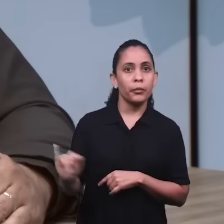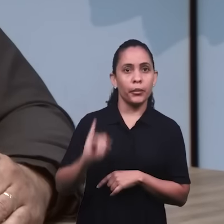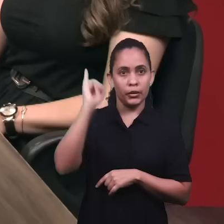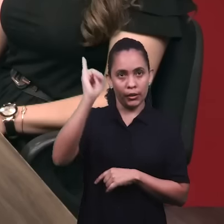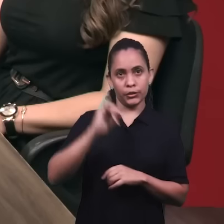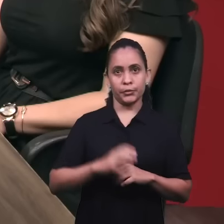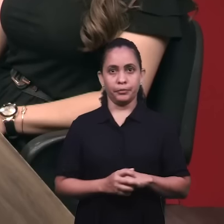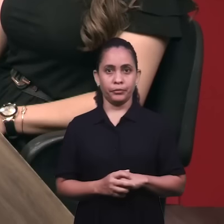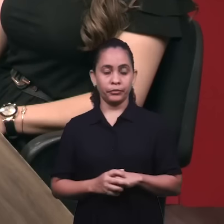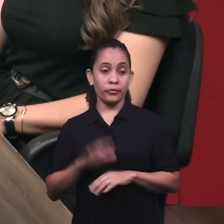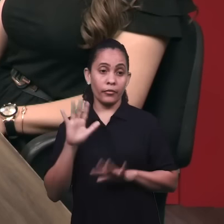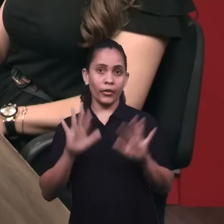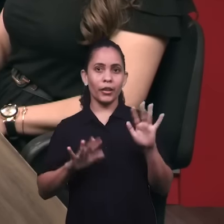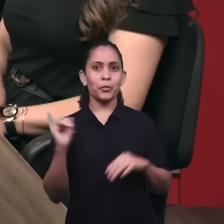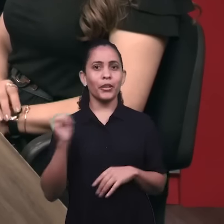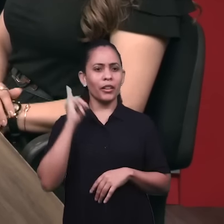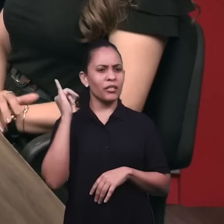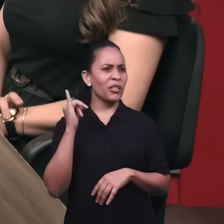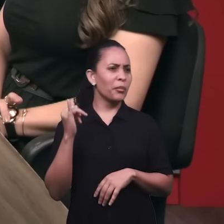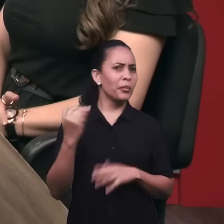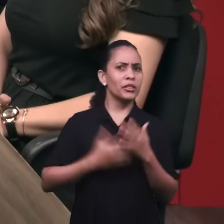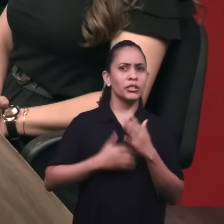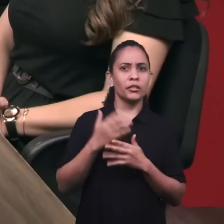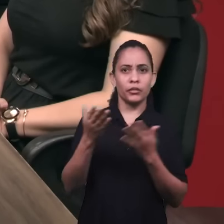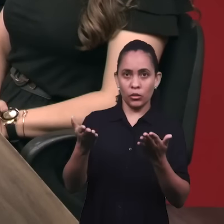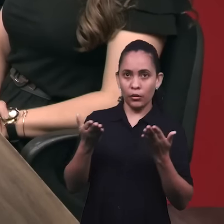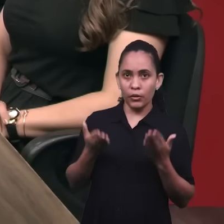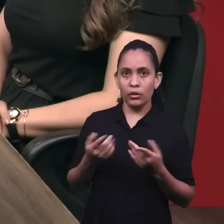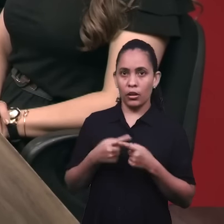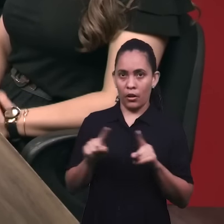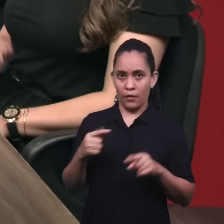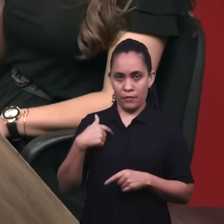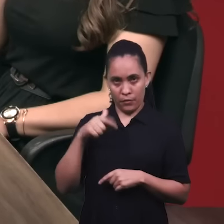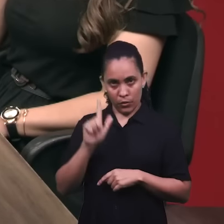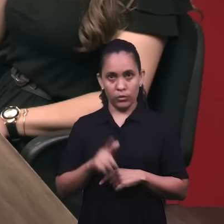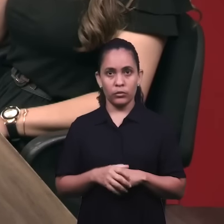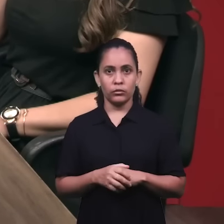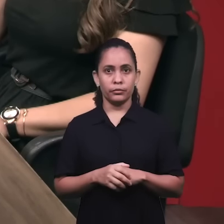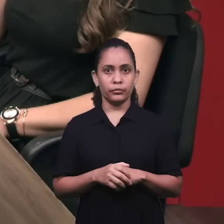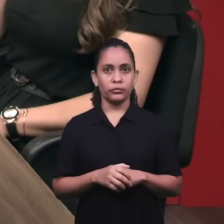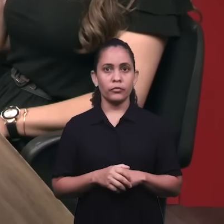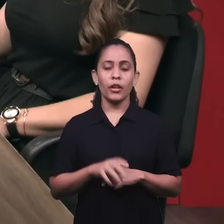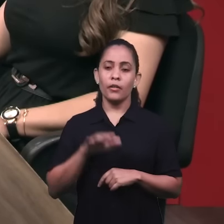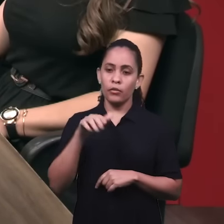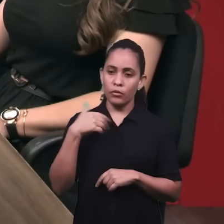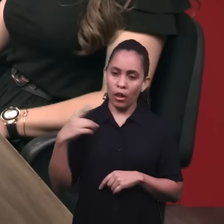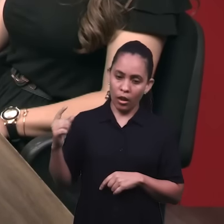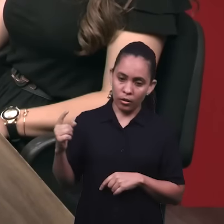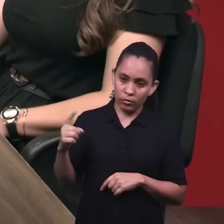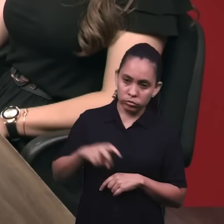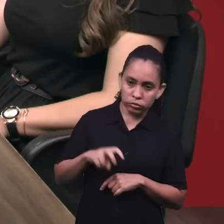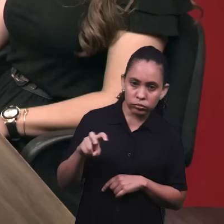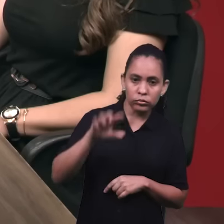aí. Importante, porque às vezes eles ficam perdidos, né? A gente faz o convite, não, ó, vou passar, vou te buscar, a gente marca o ponto, o local a